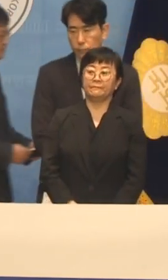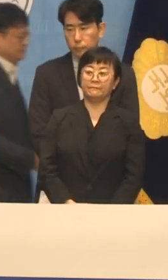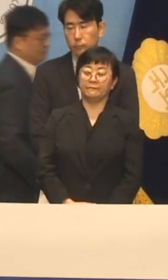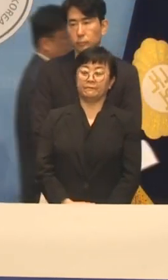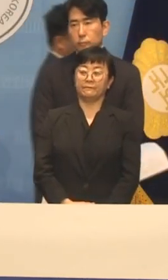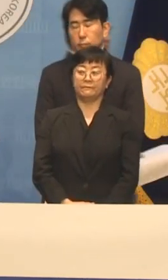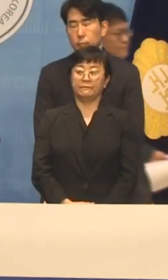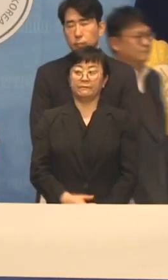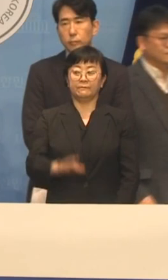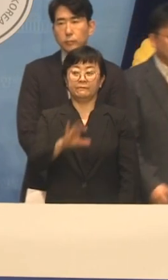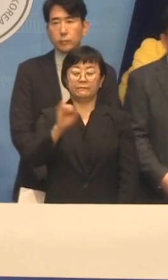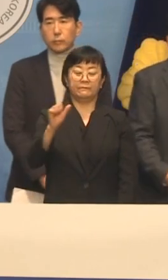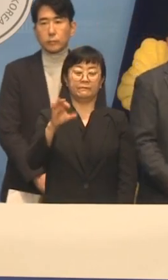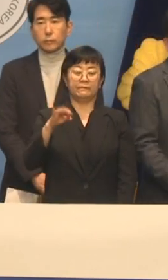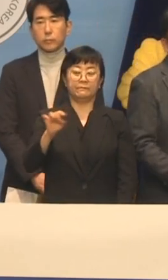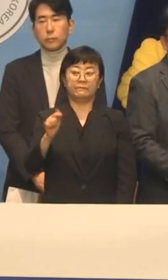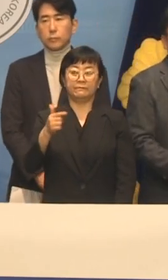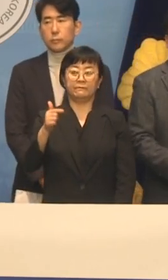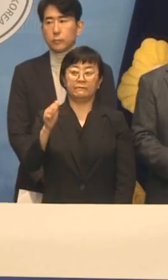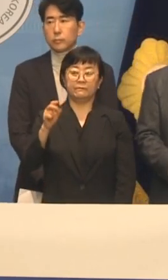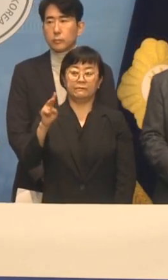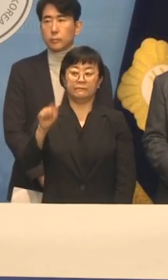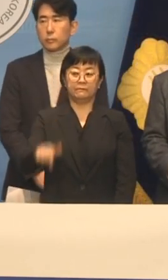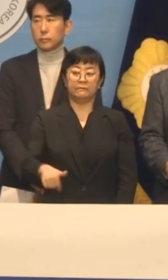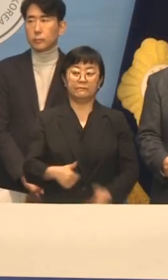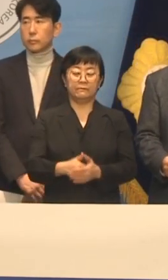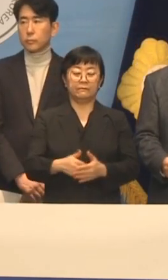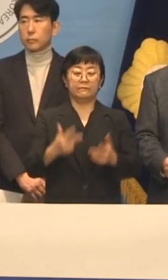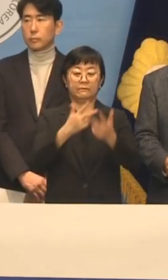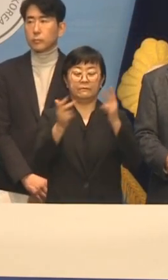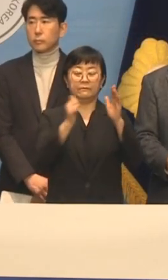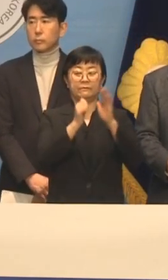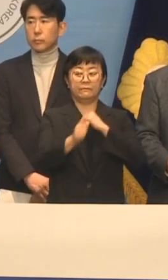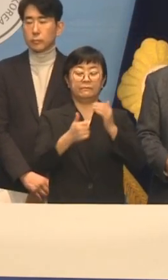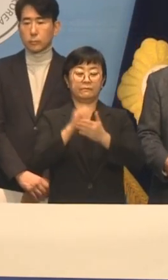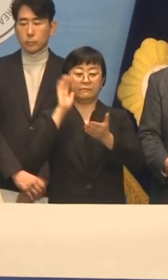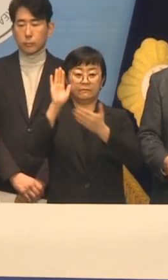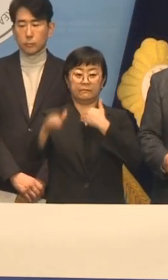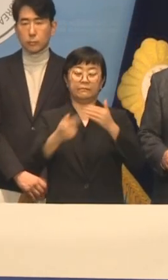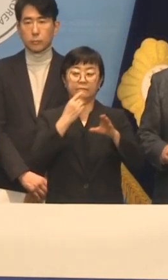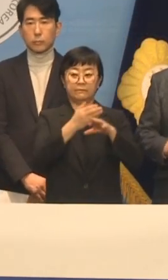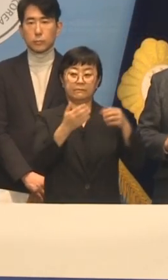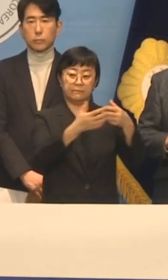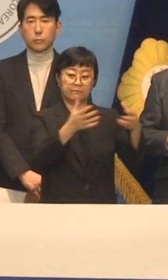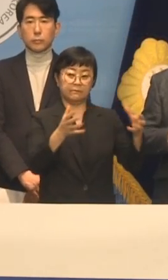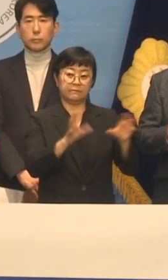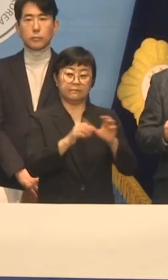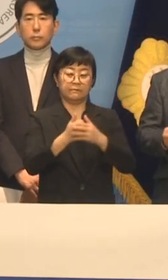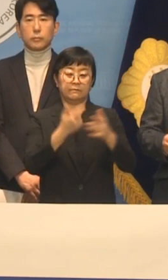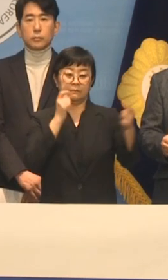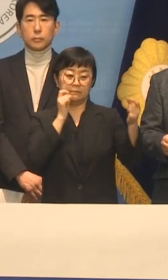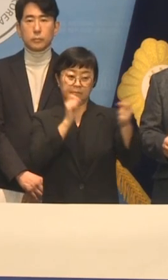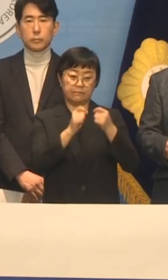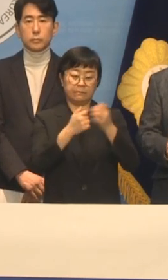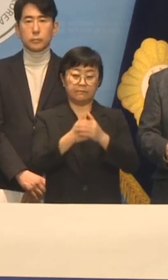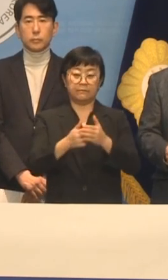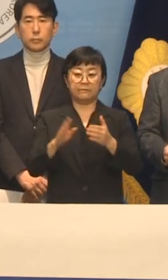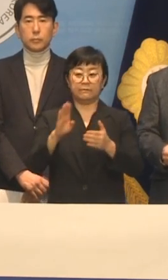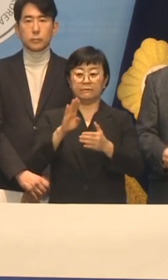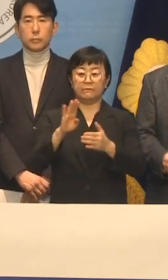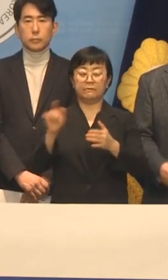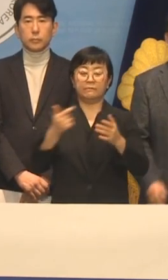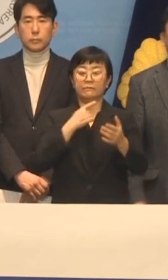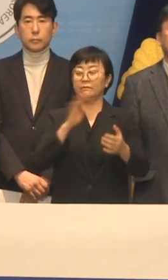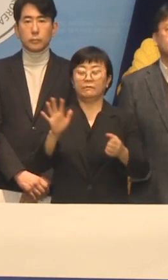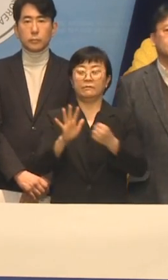네, 이원혁 대변인입니다. 이재명 대표는 앞으로 민주당에 친명도 비명도